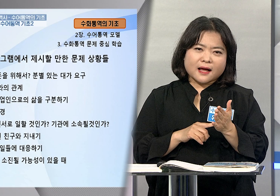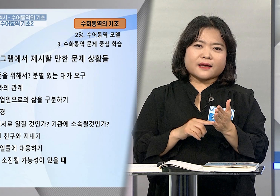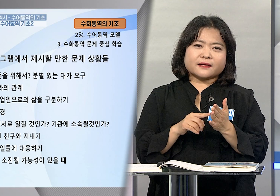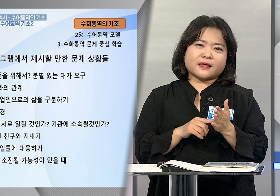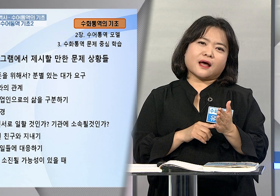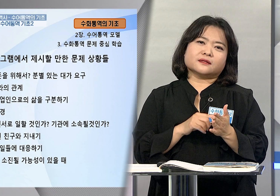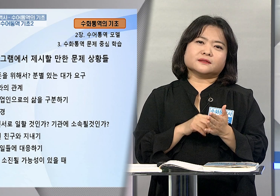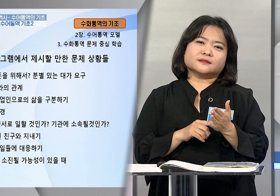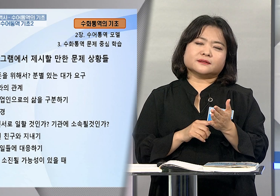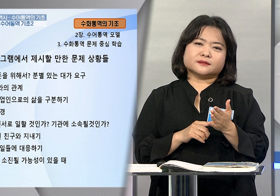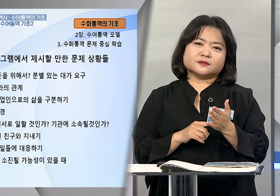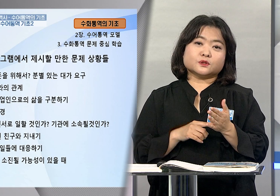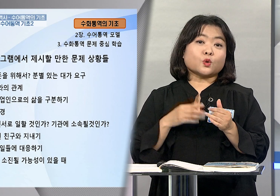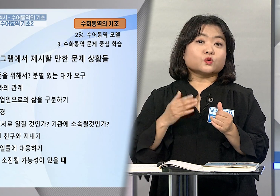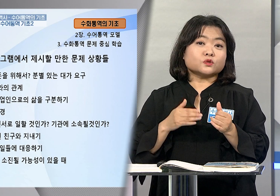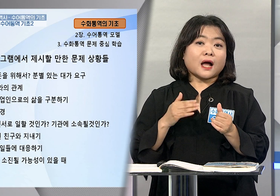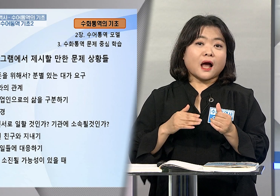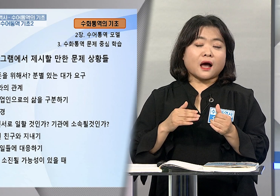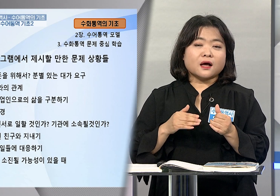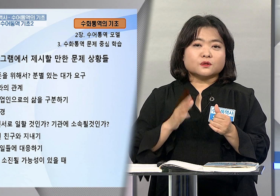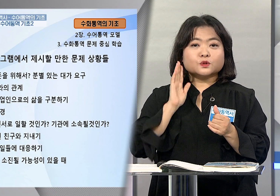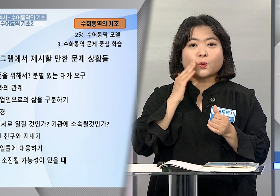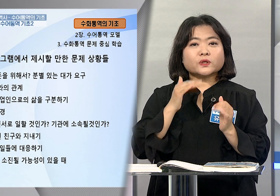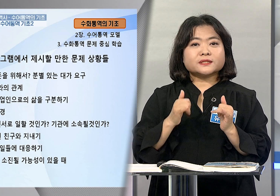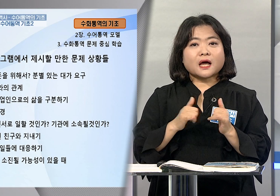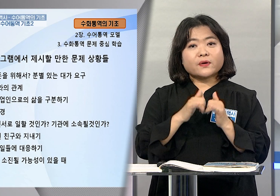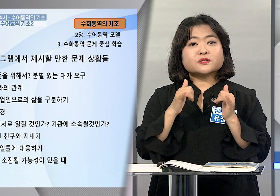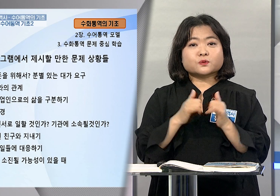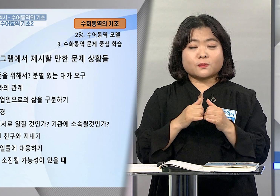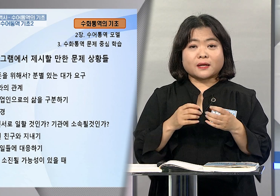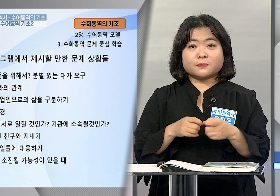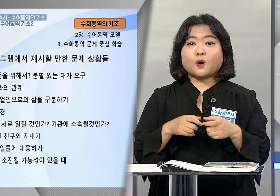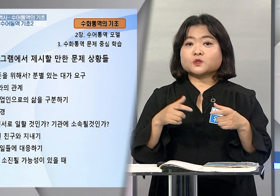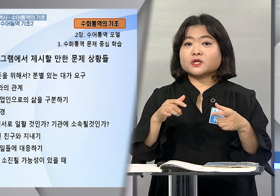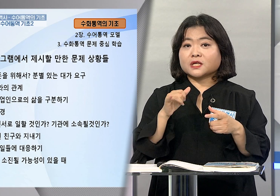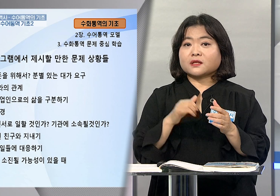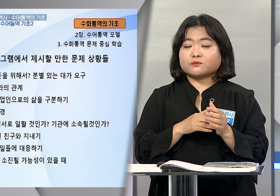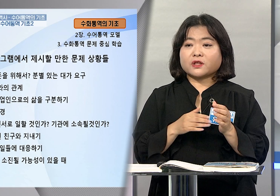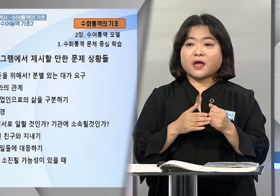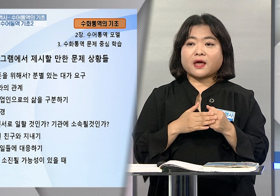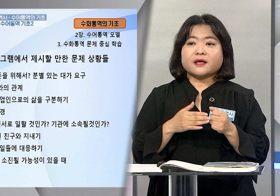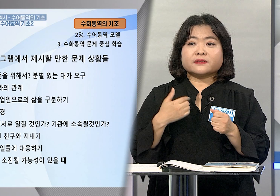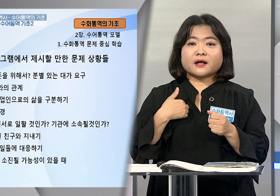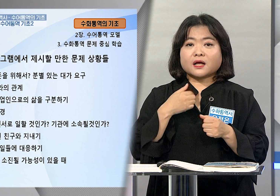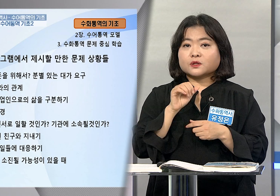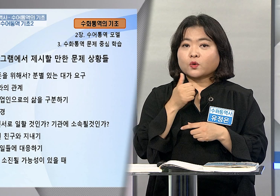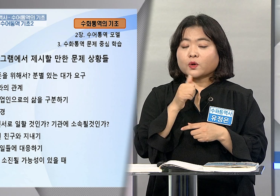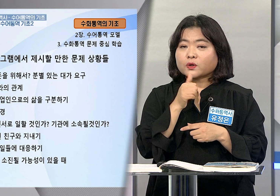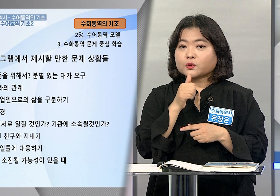대가에 대한 요구가 농인 사회에서도 많이 퍼져 있기 때문에 내가 이렇게